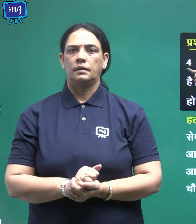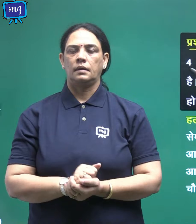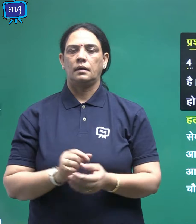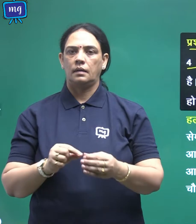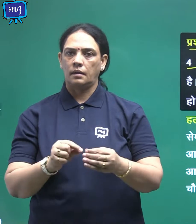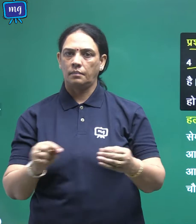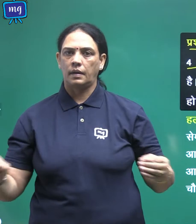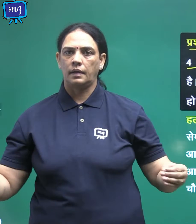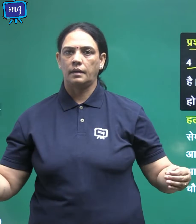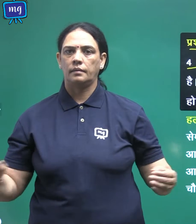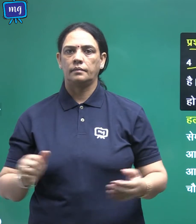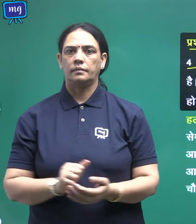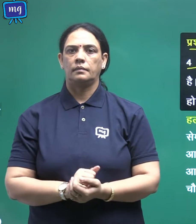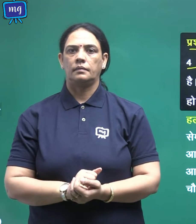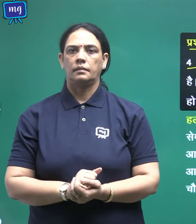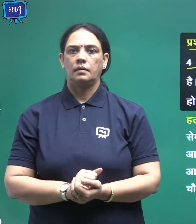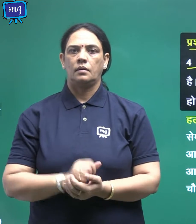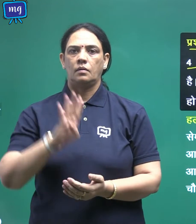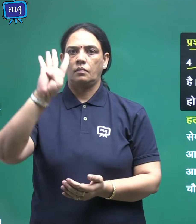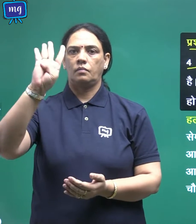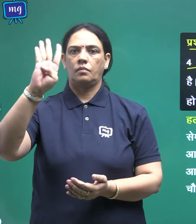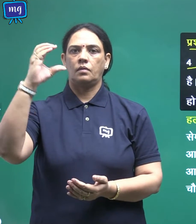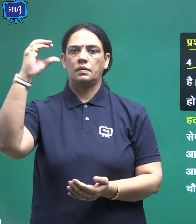लंबाई 4 सेमी